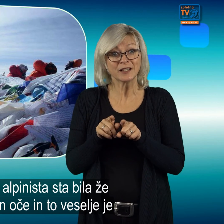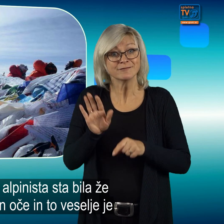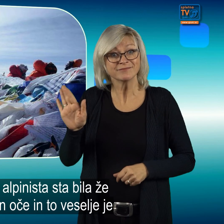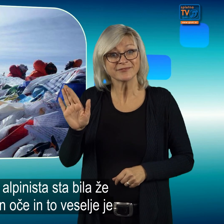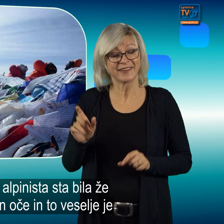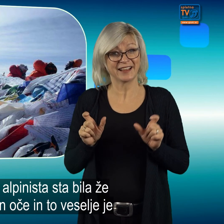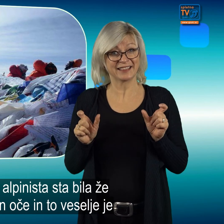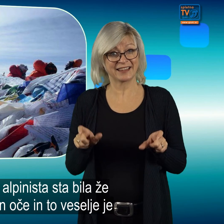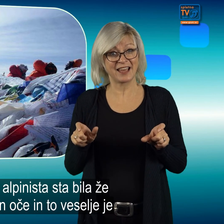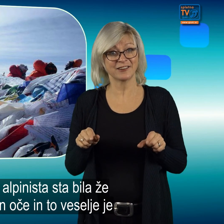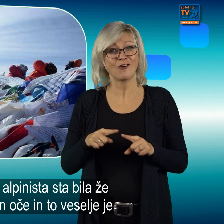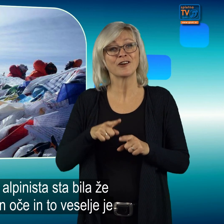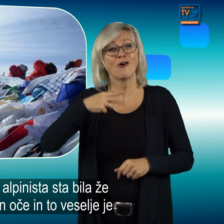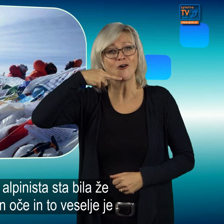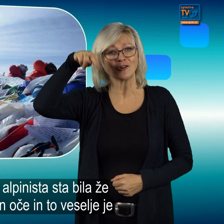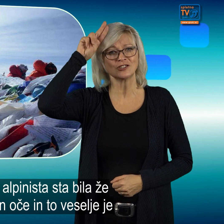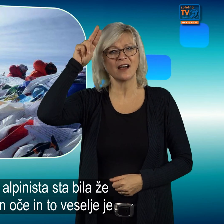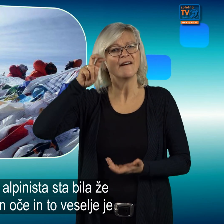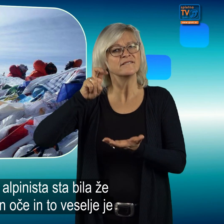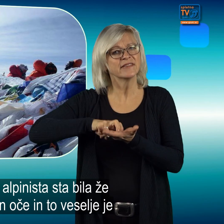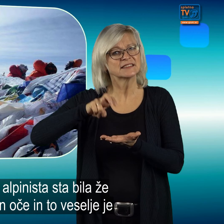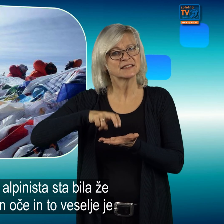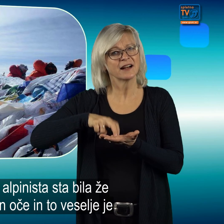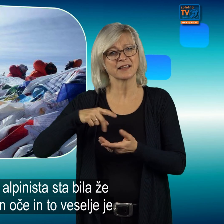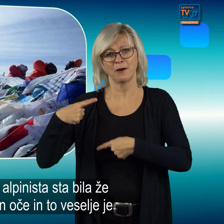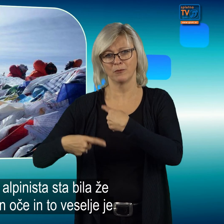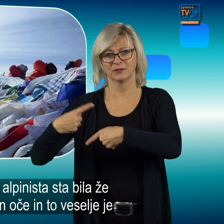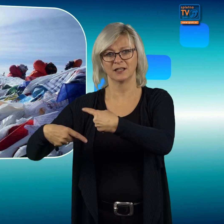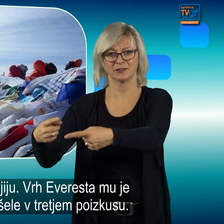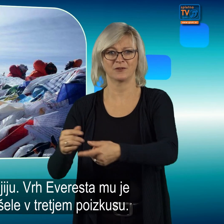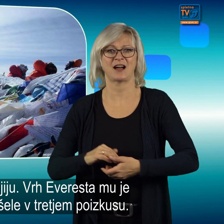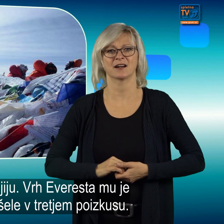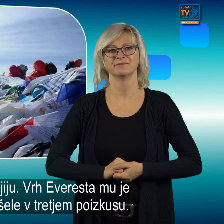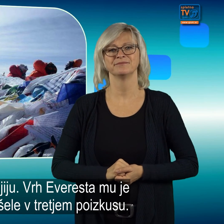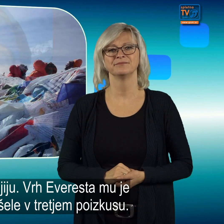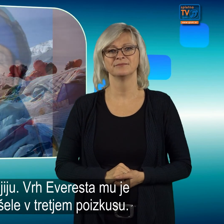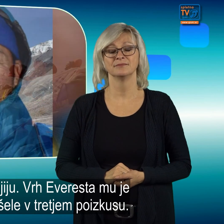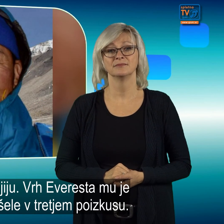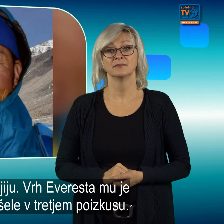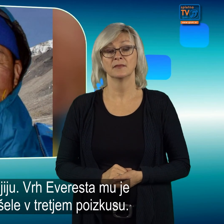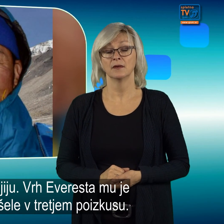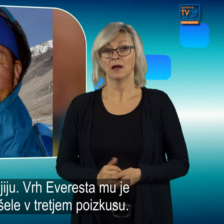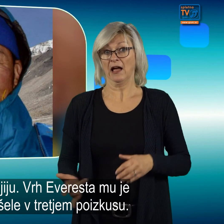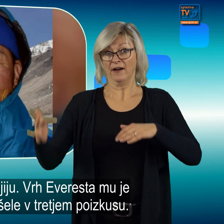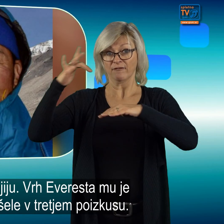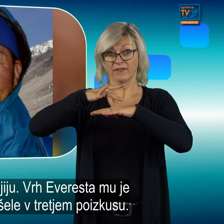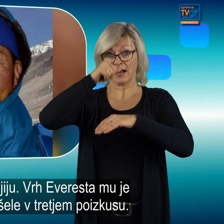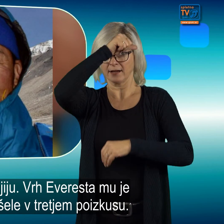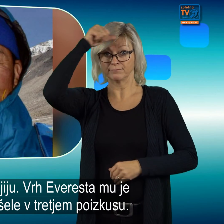Navdušena alpinista sta bila že njegov ded in oče in to veselje je podedoval od njiju. Vrh Everesta